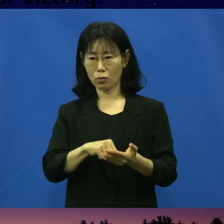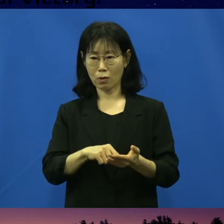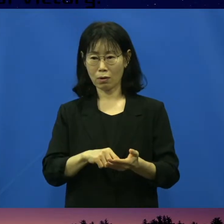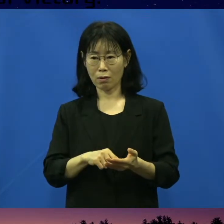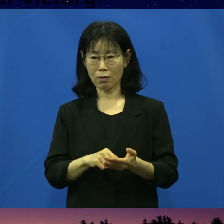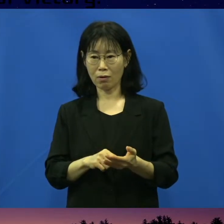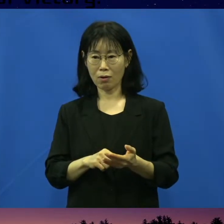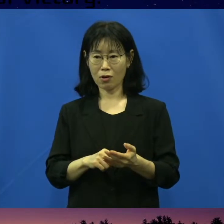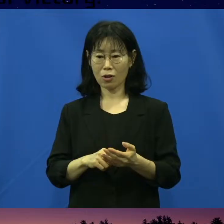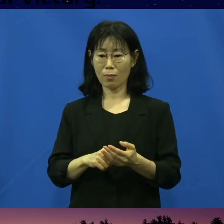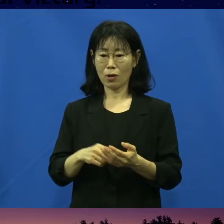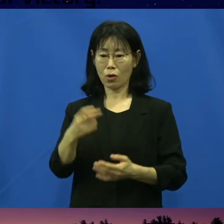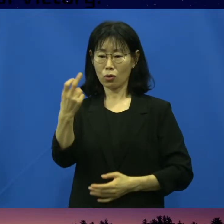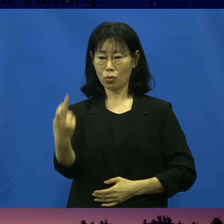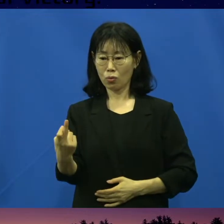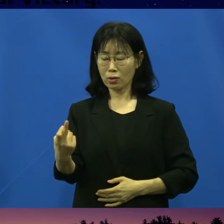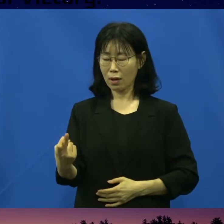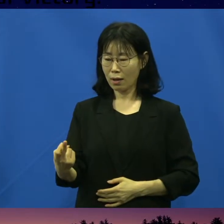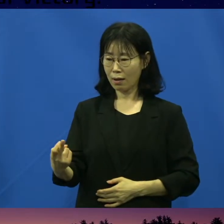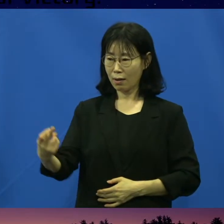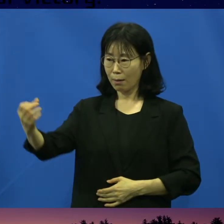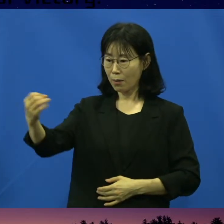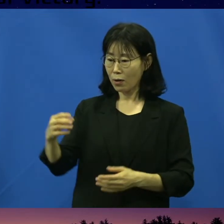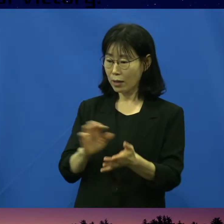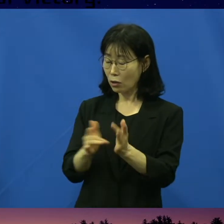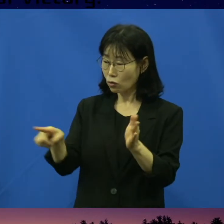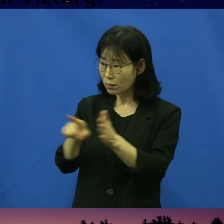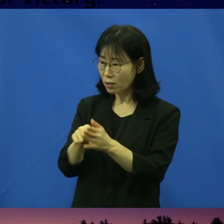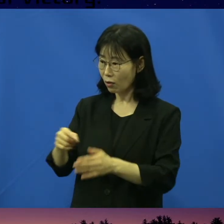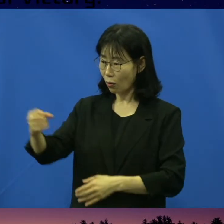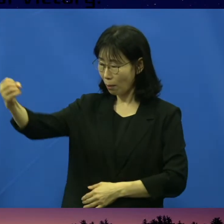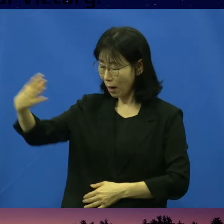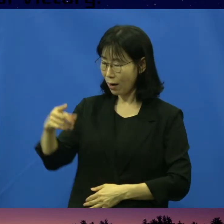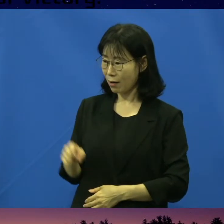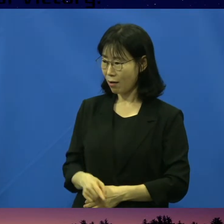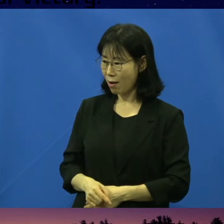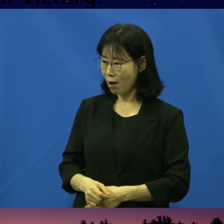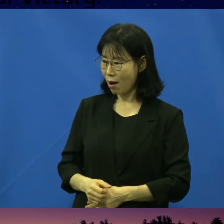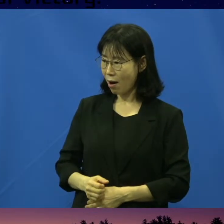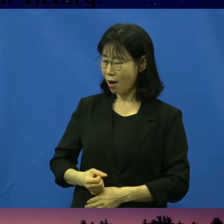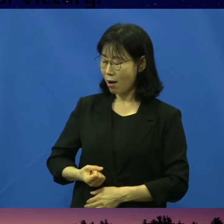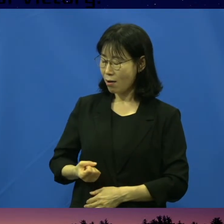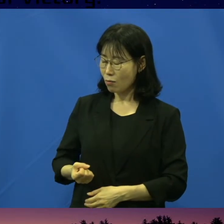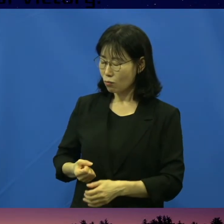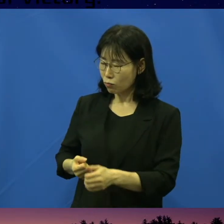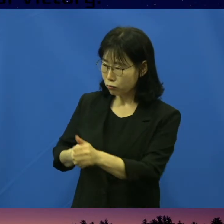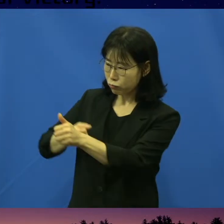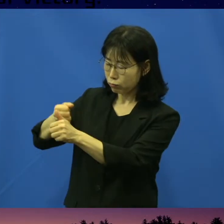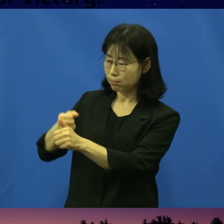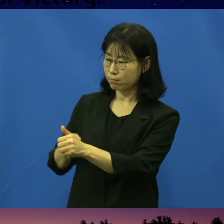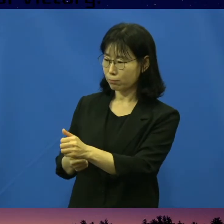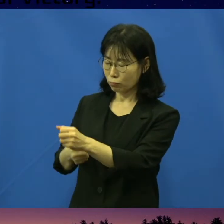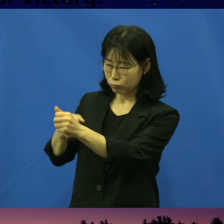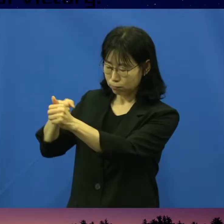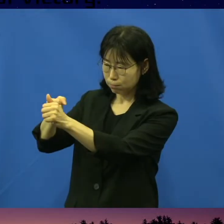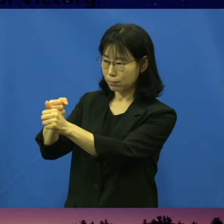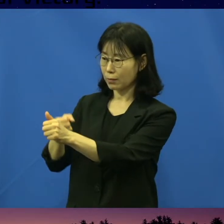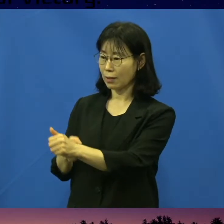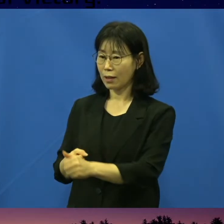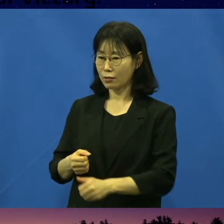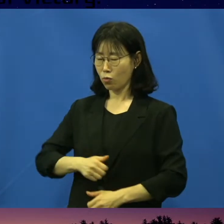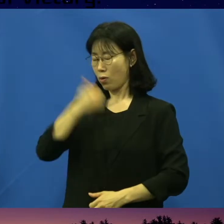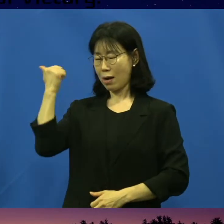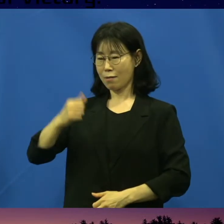막 예수를 믿으라는 거, 이 미친 뭐 이러면서 막. 그러니까 우리 삼촌은 복음을 전하는데 그냥 올 수가 없어요. 본정선한테 내 한